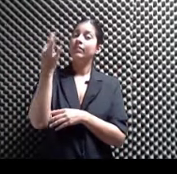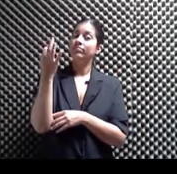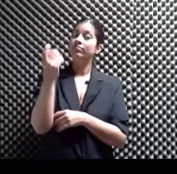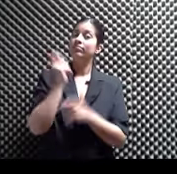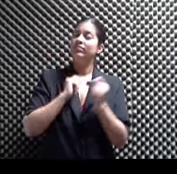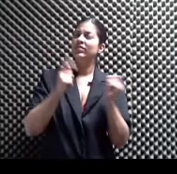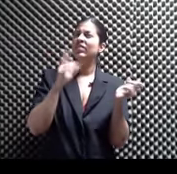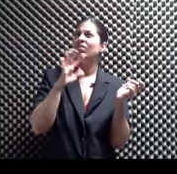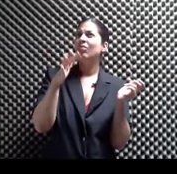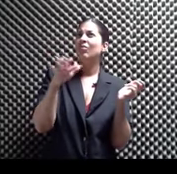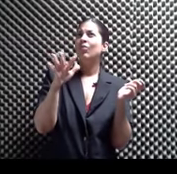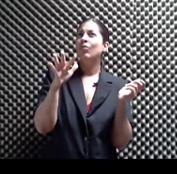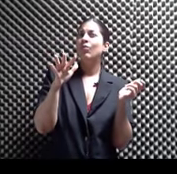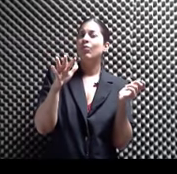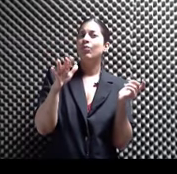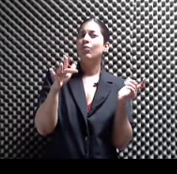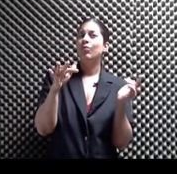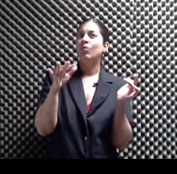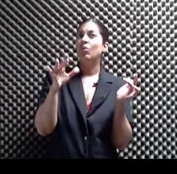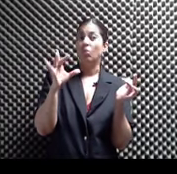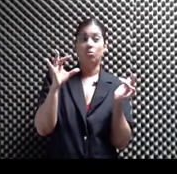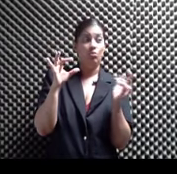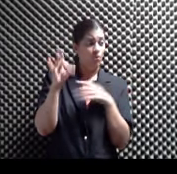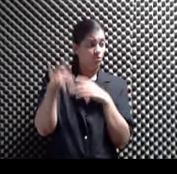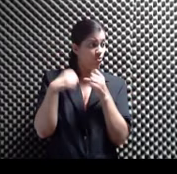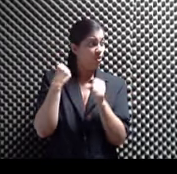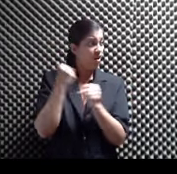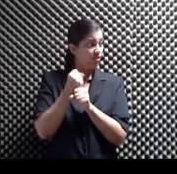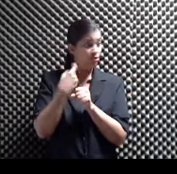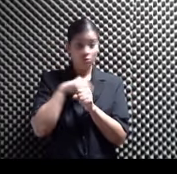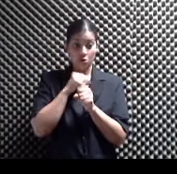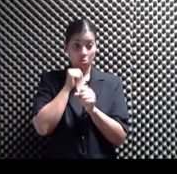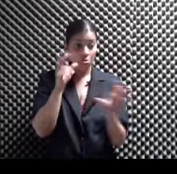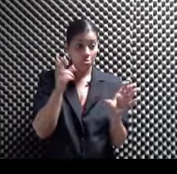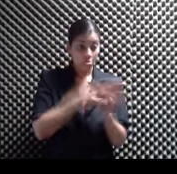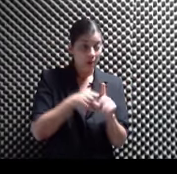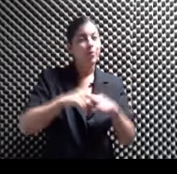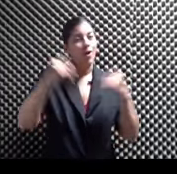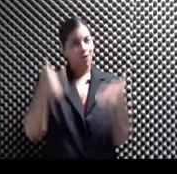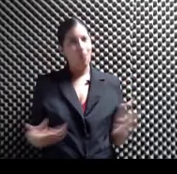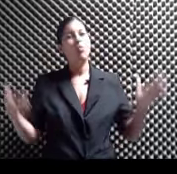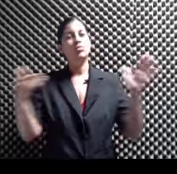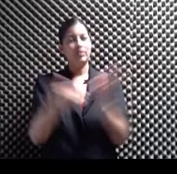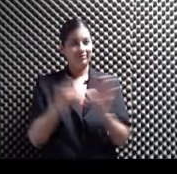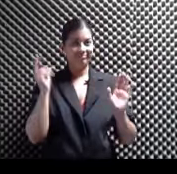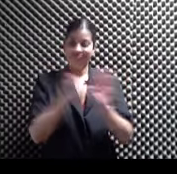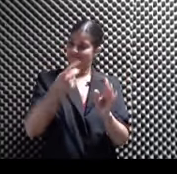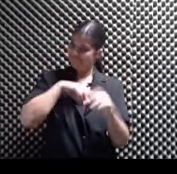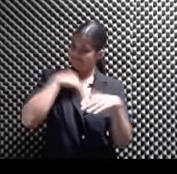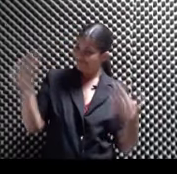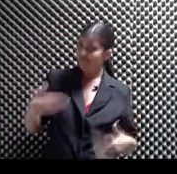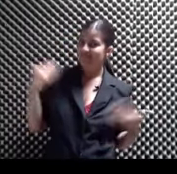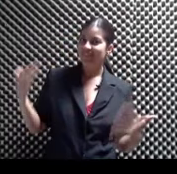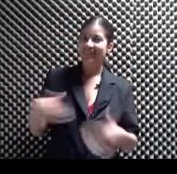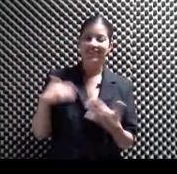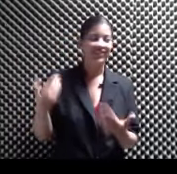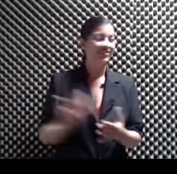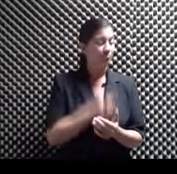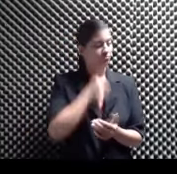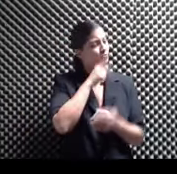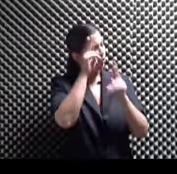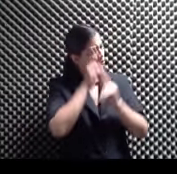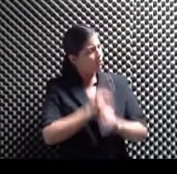hace, wow, como 8 años que no estábamos en el festival y volvimos a estar y estamos bien contentos. Pues, enhorabuena. Es un